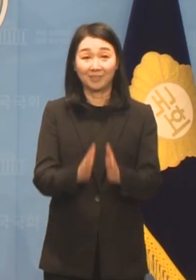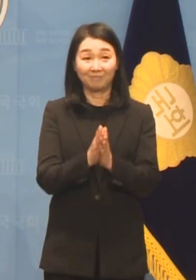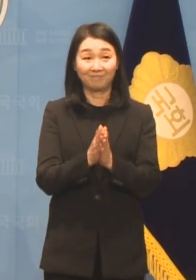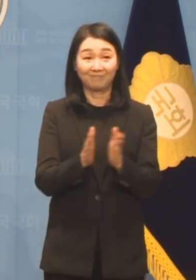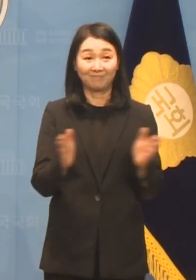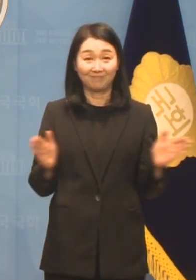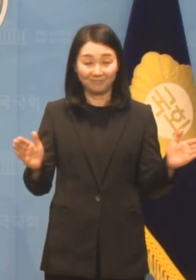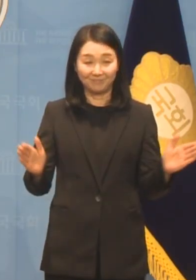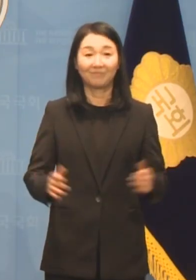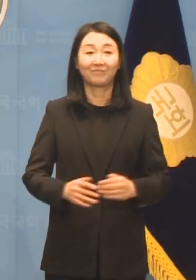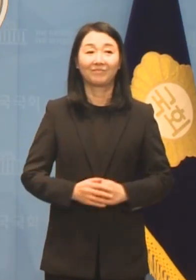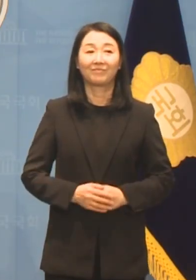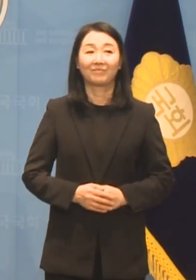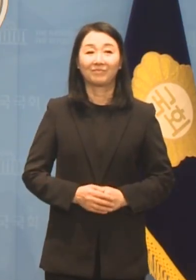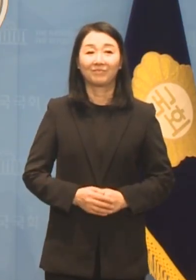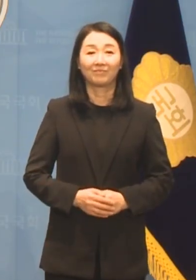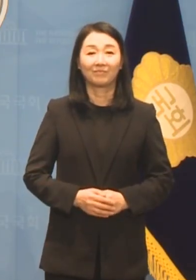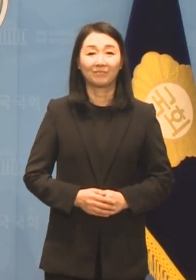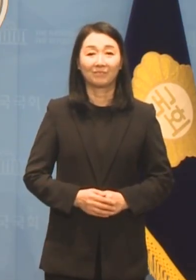시작하겠습니다. 예.